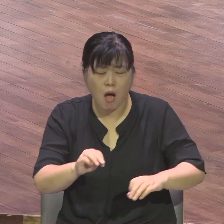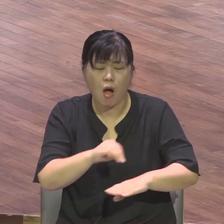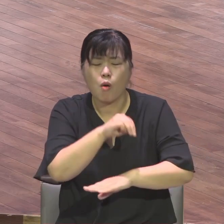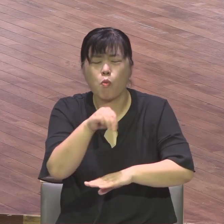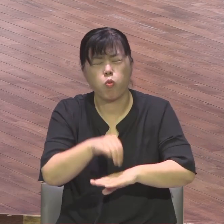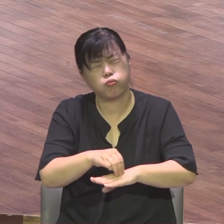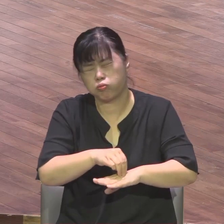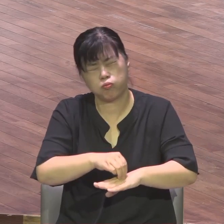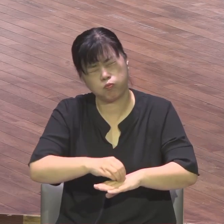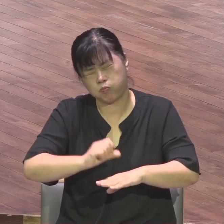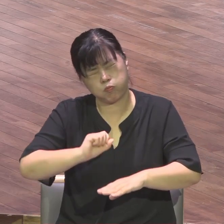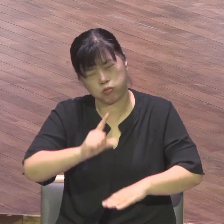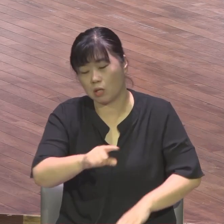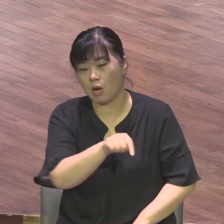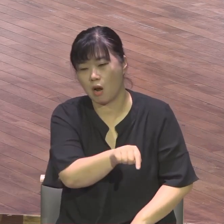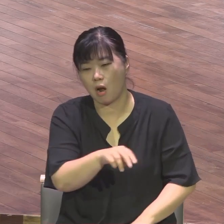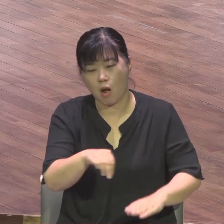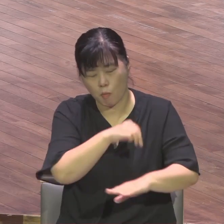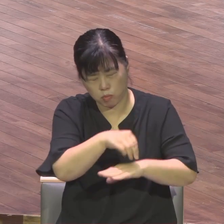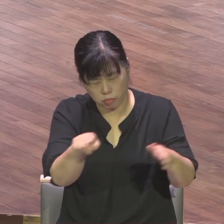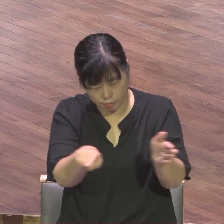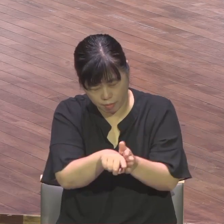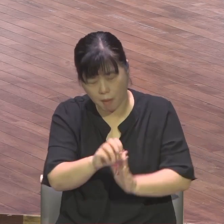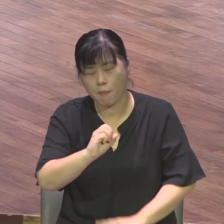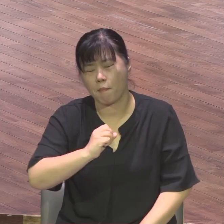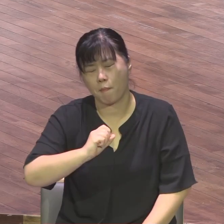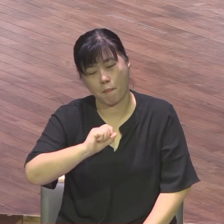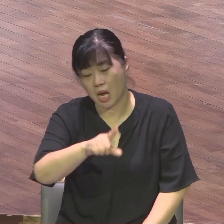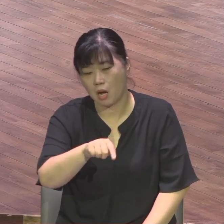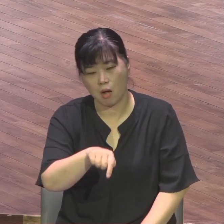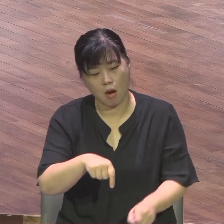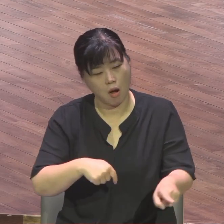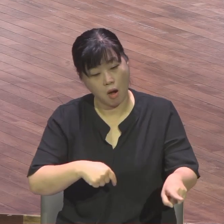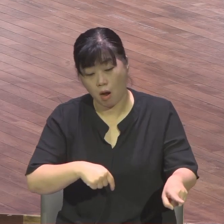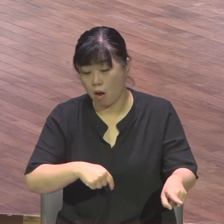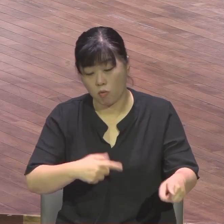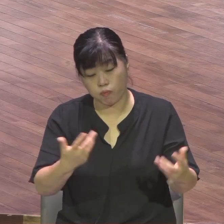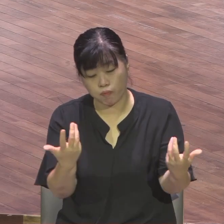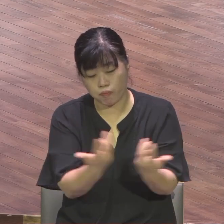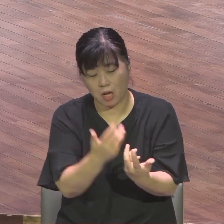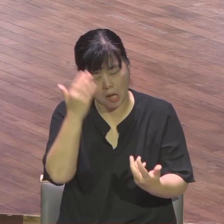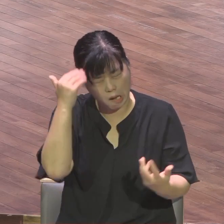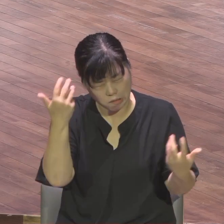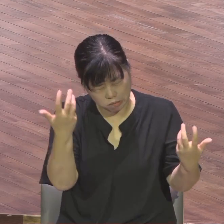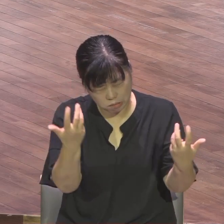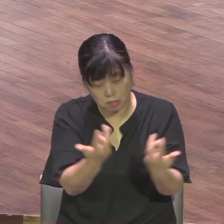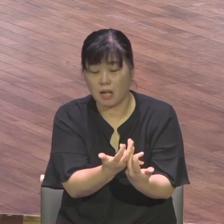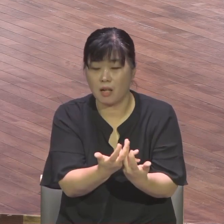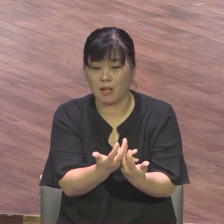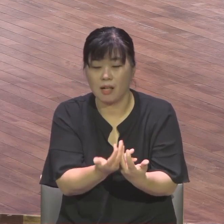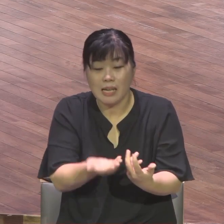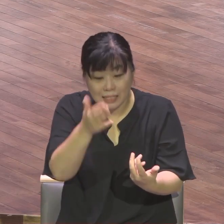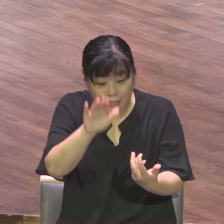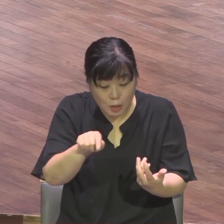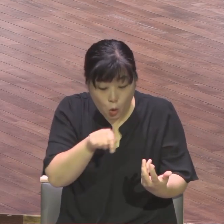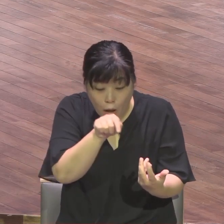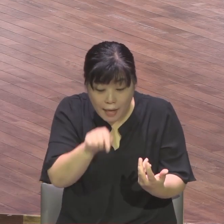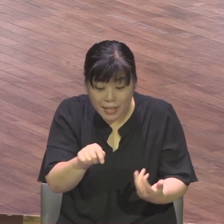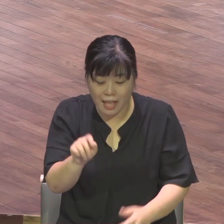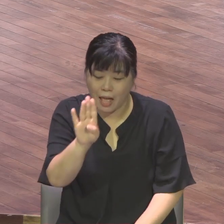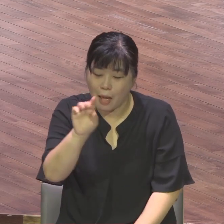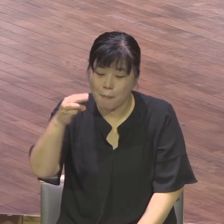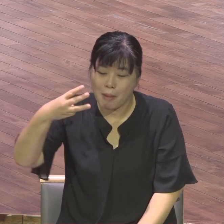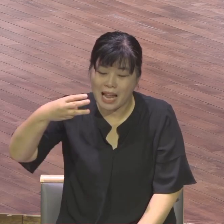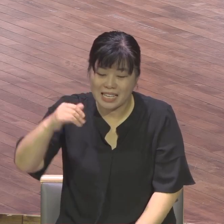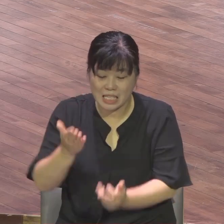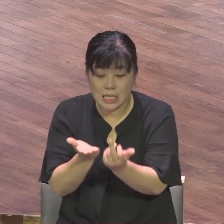가장 구원이 시급한 현장이에요. 그것이 인도네시아입니다. 그리고 발리는 독특하게 대부분이